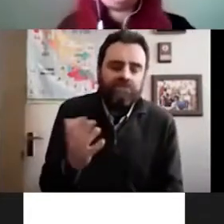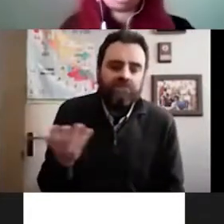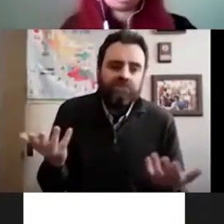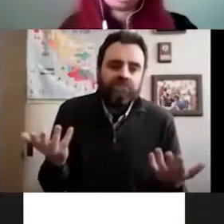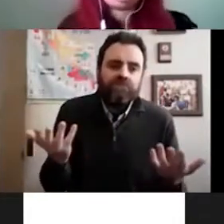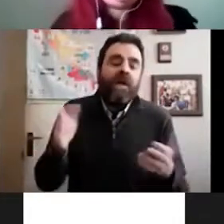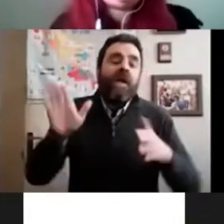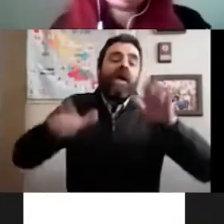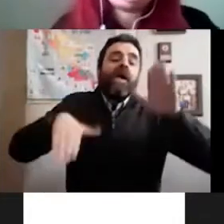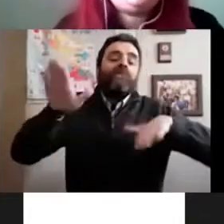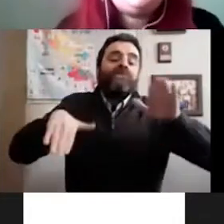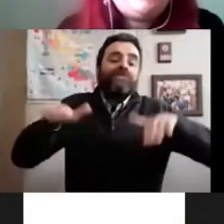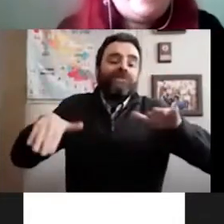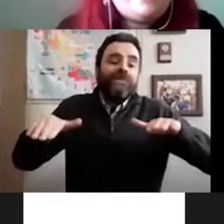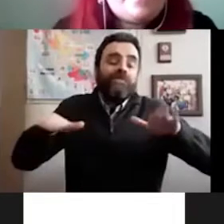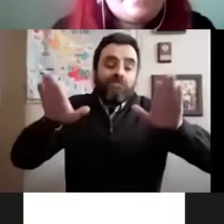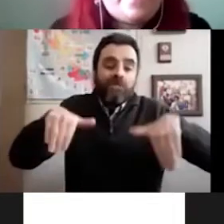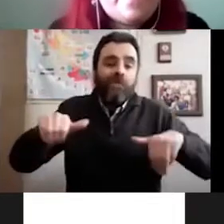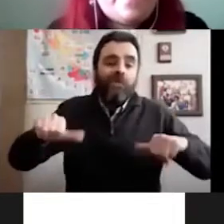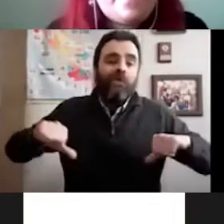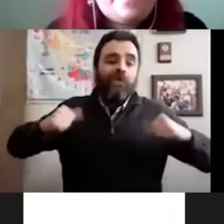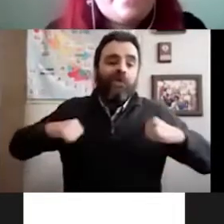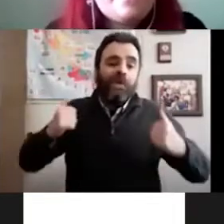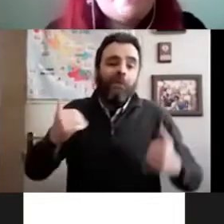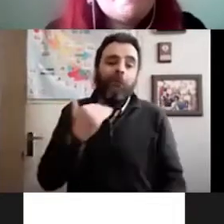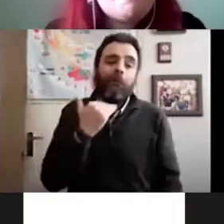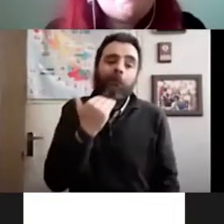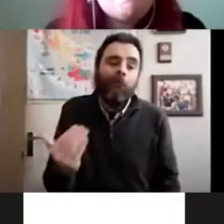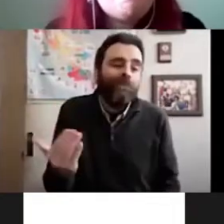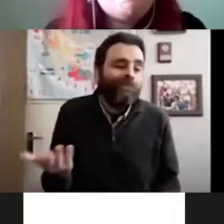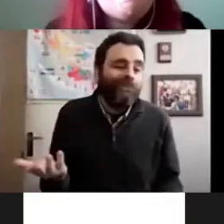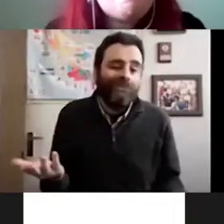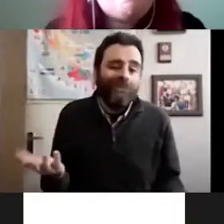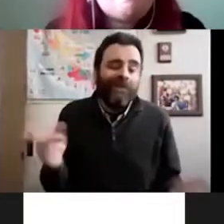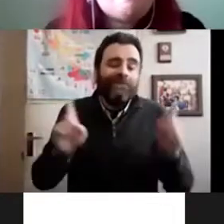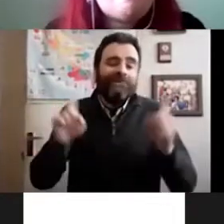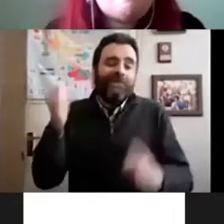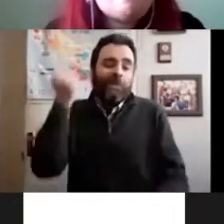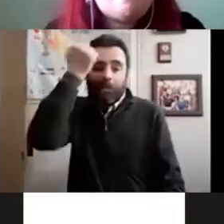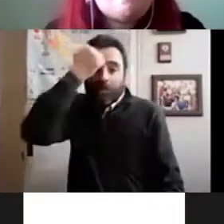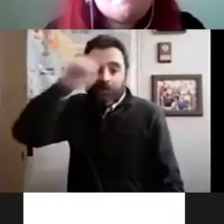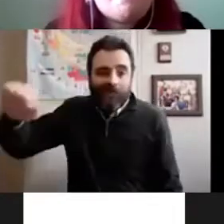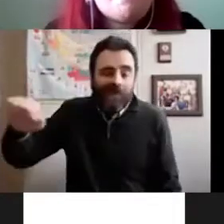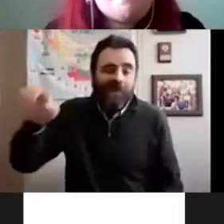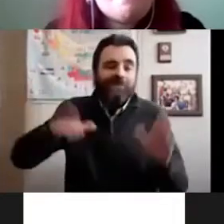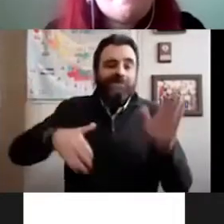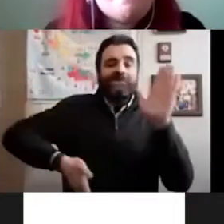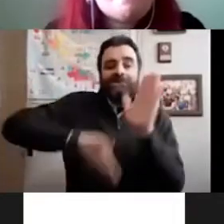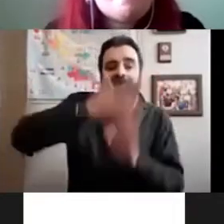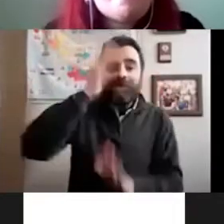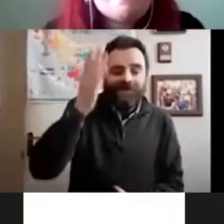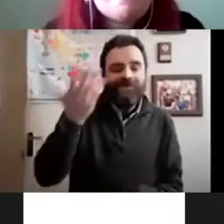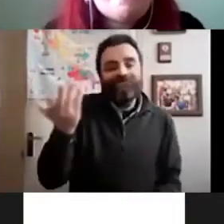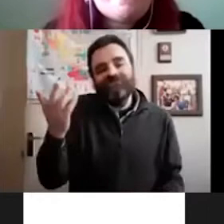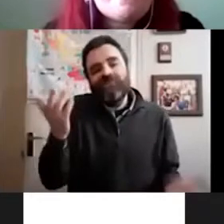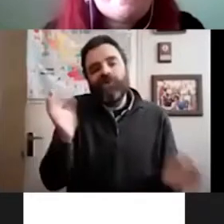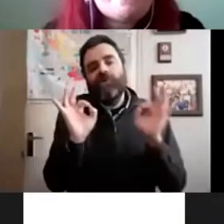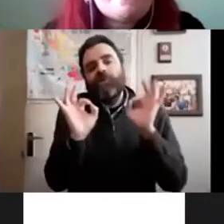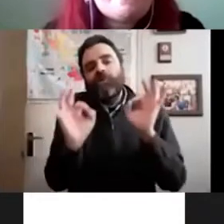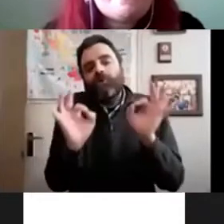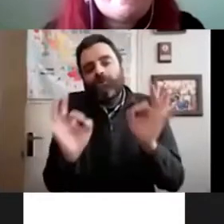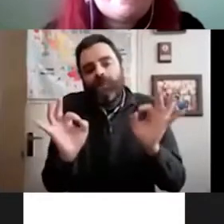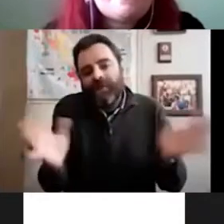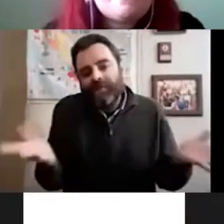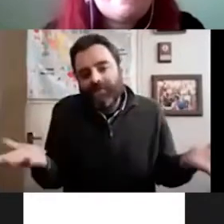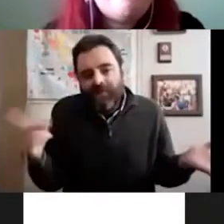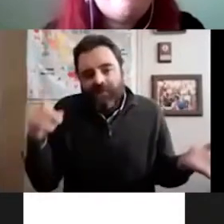el coronavirus, qué información hay. A veces, los jóvenes no estaban interesados, algunos son más